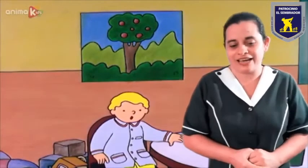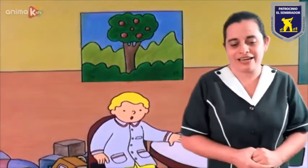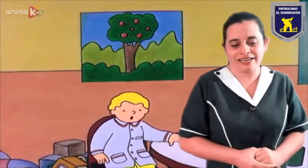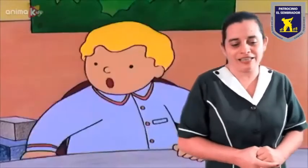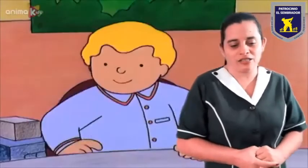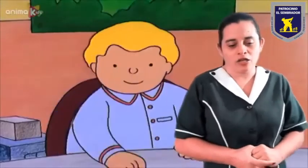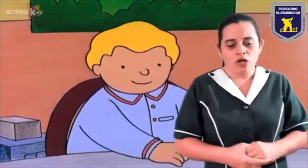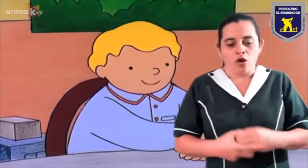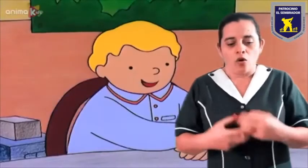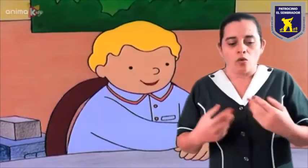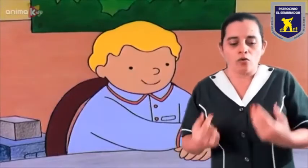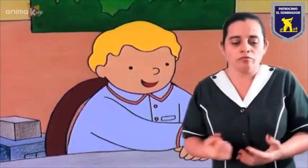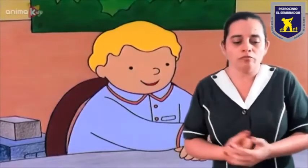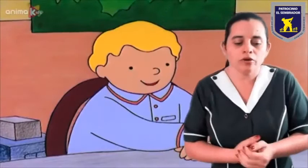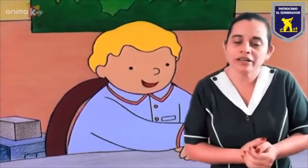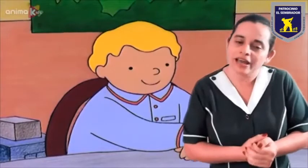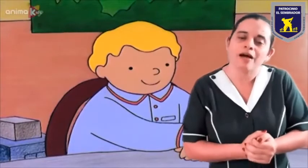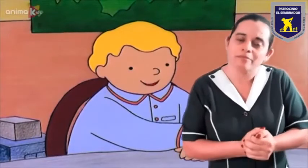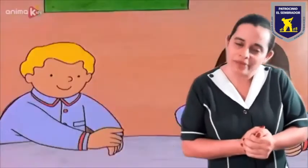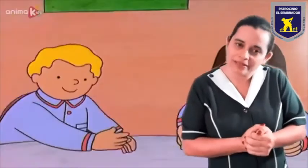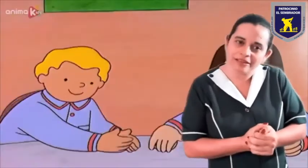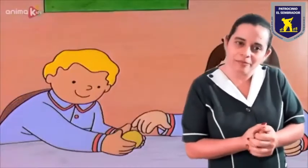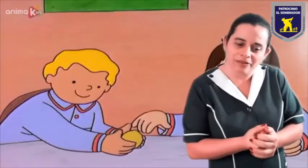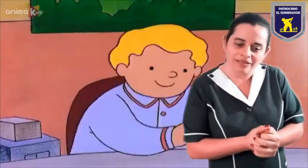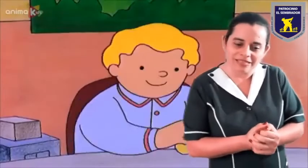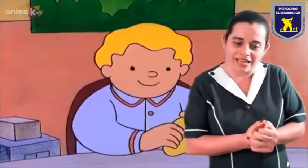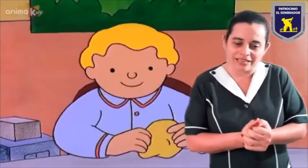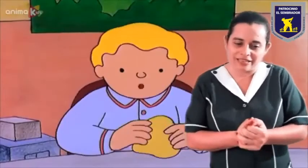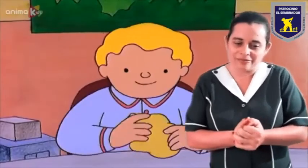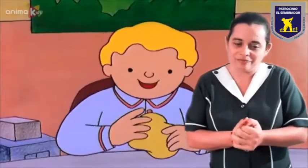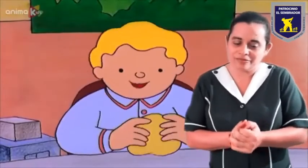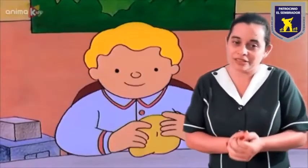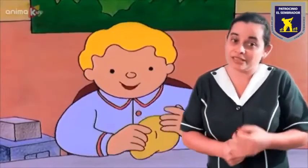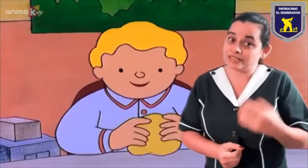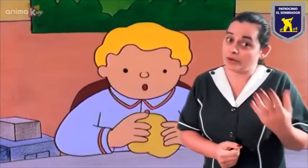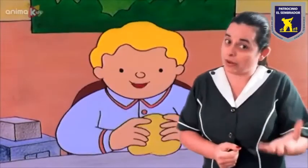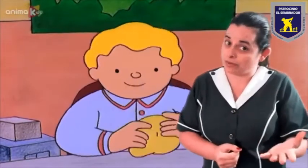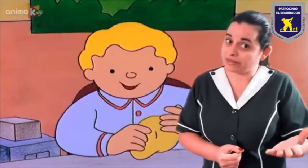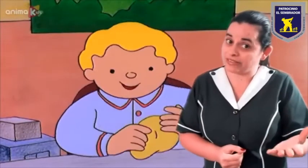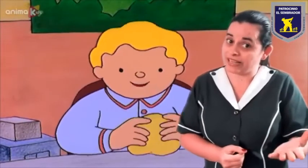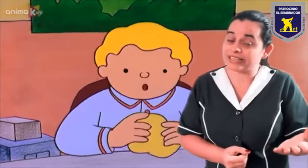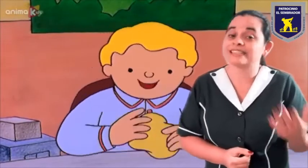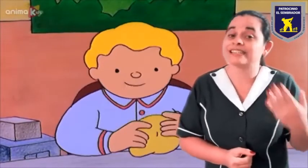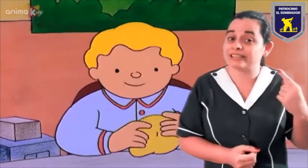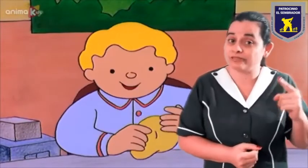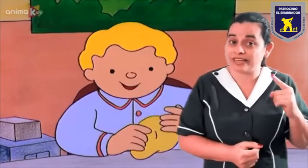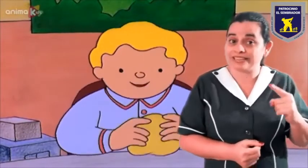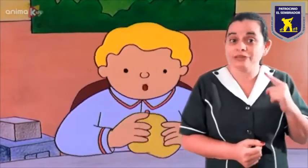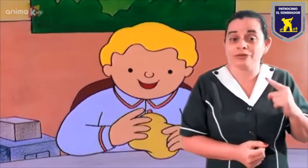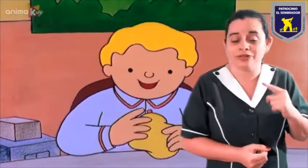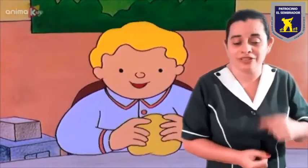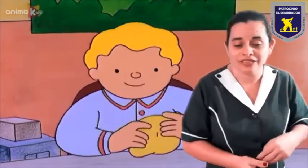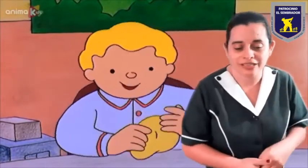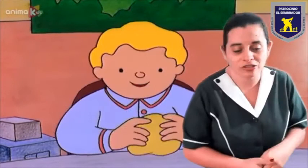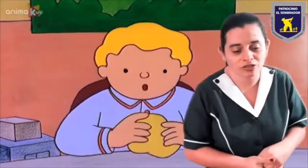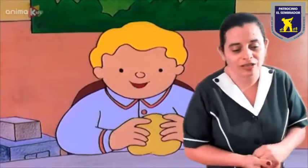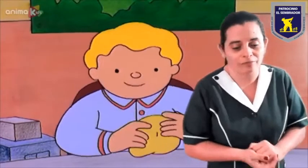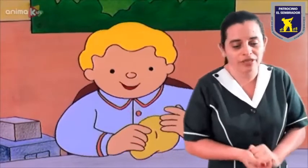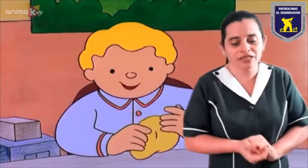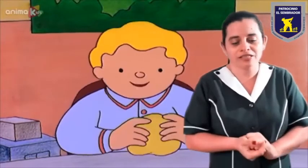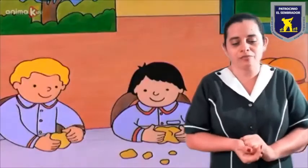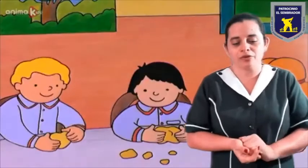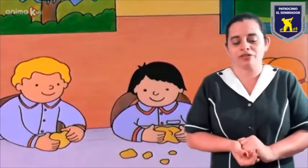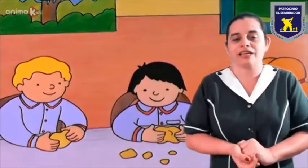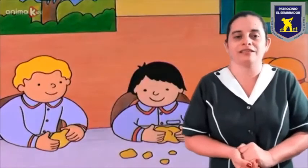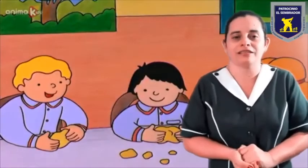es crearles un buen ambiente de aprendizaje y que sea un aprendizaje significativo, que eso